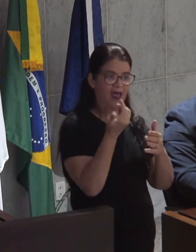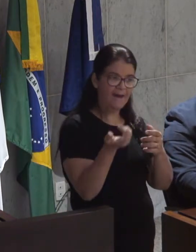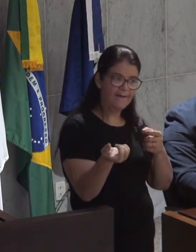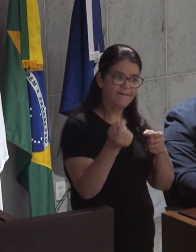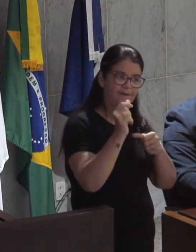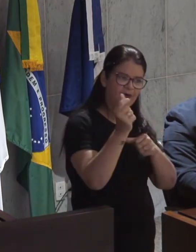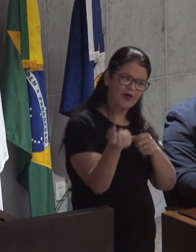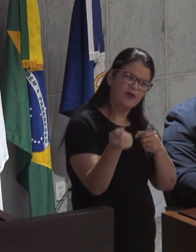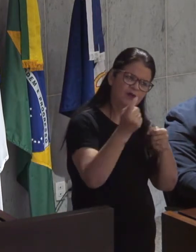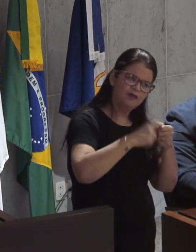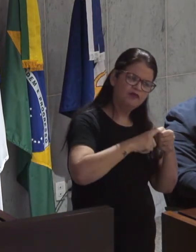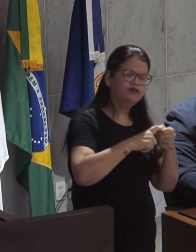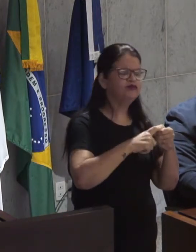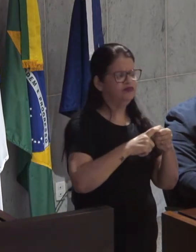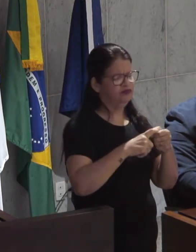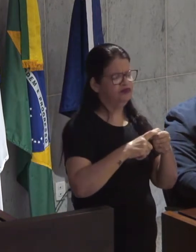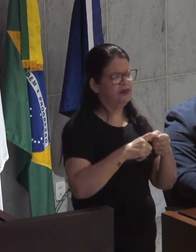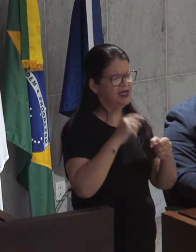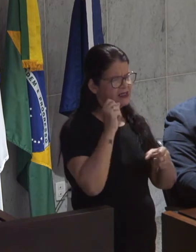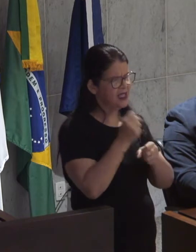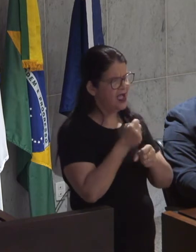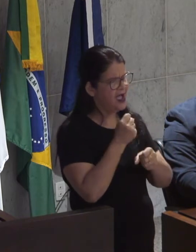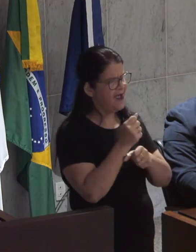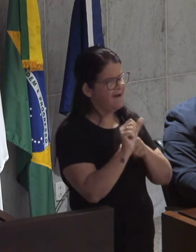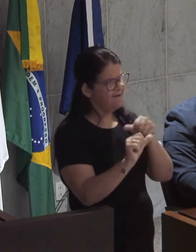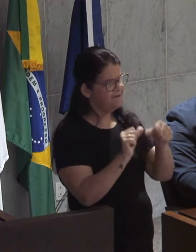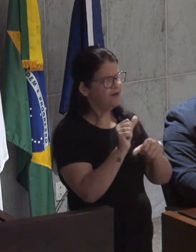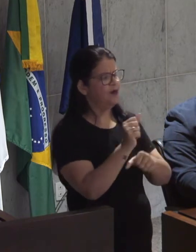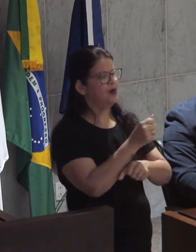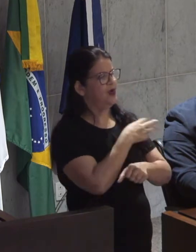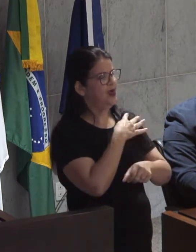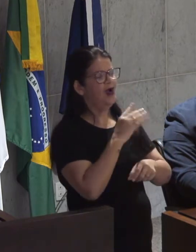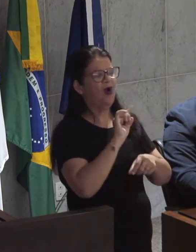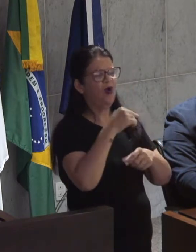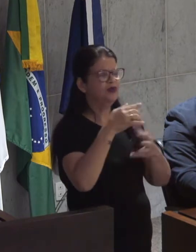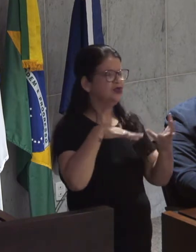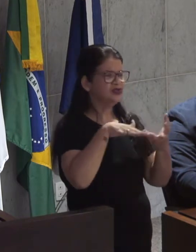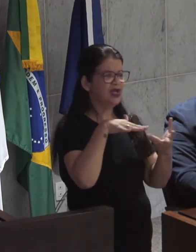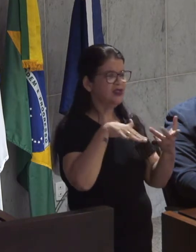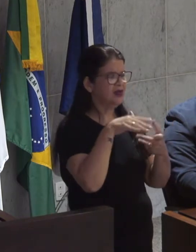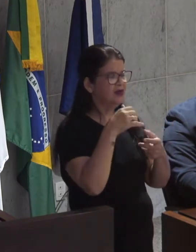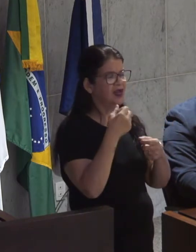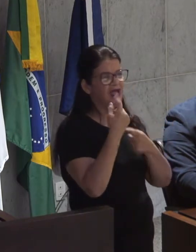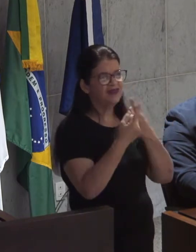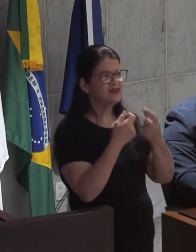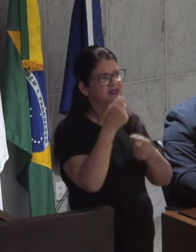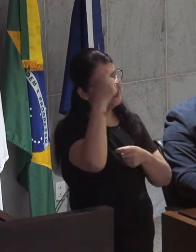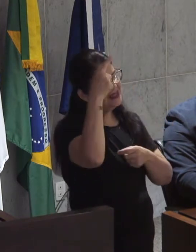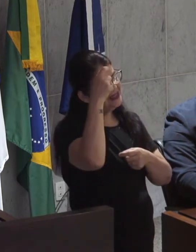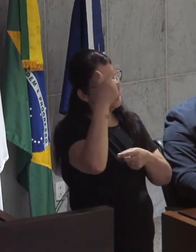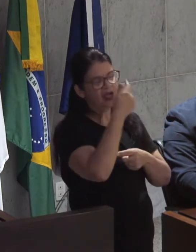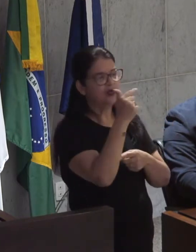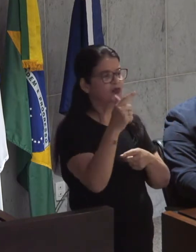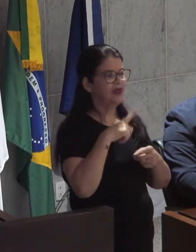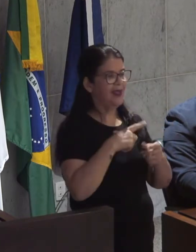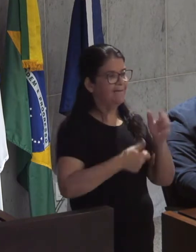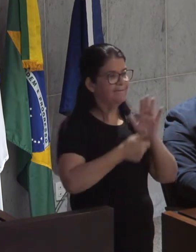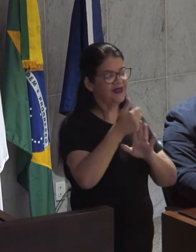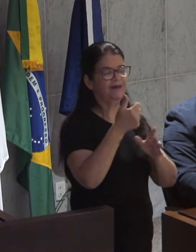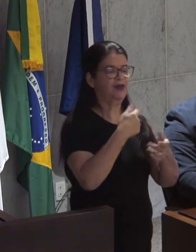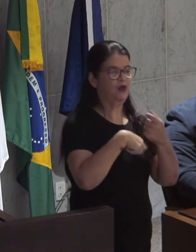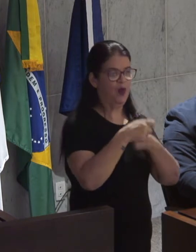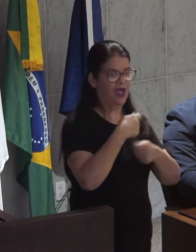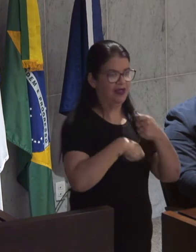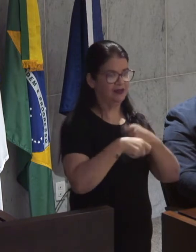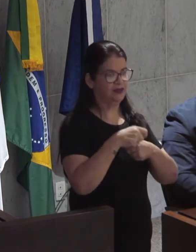médio. Mas as outras categorias, muitas vezes, nem têm a mínima ideia do que significou aquele primeiro ato que foi a reforma do